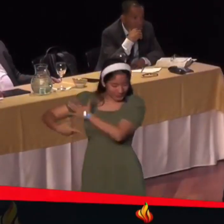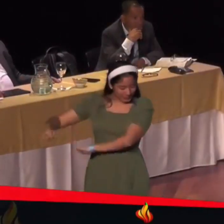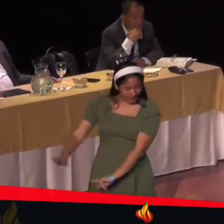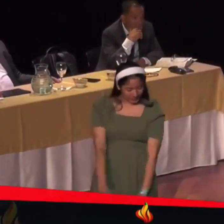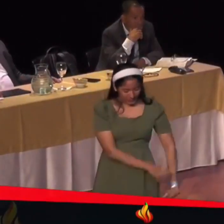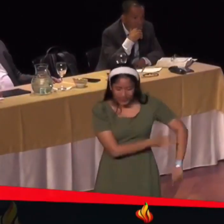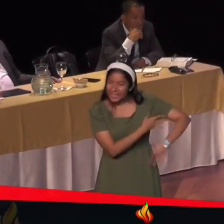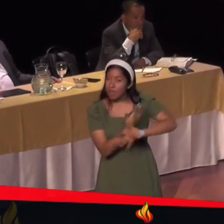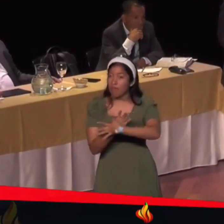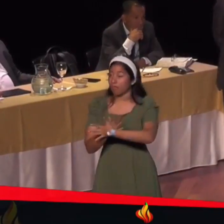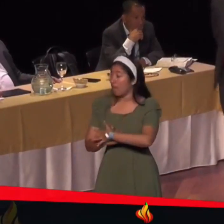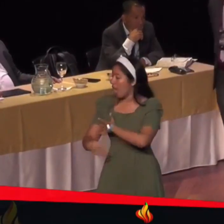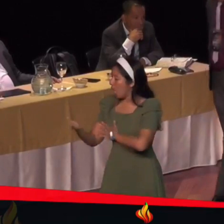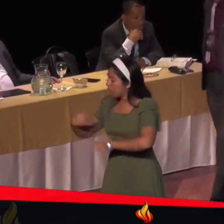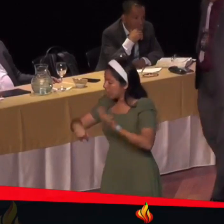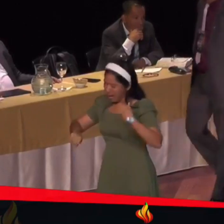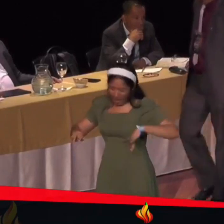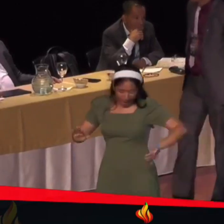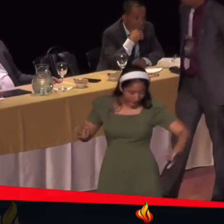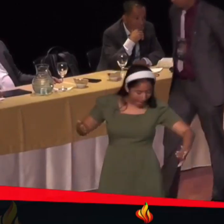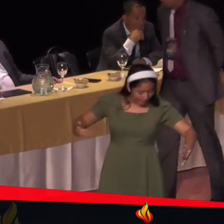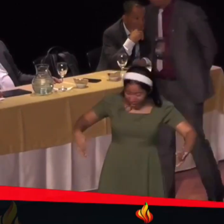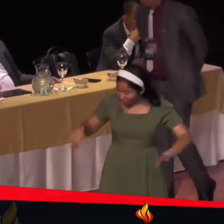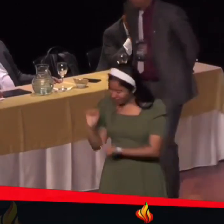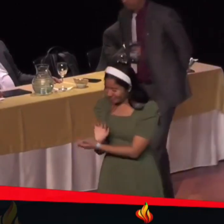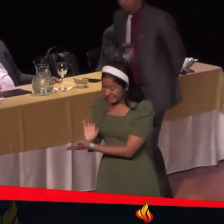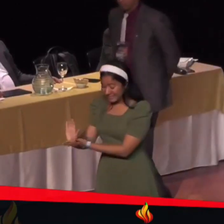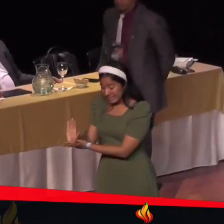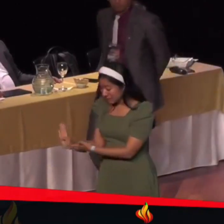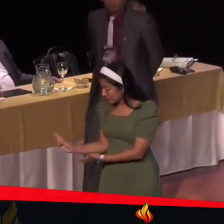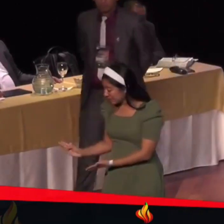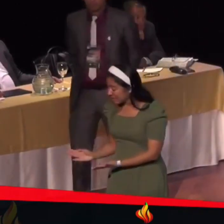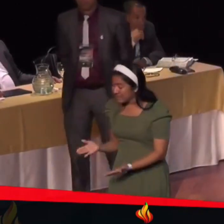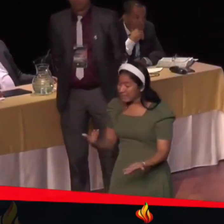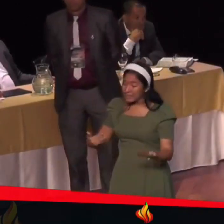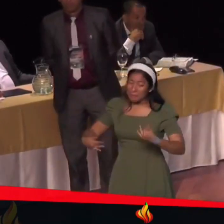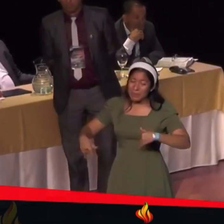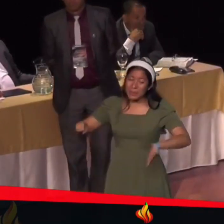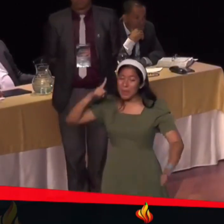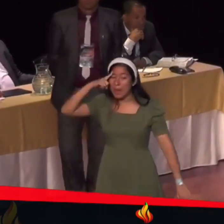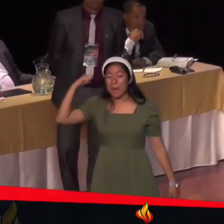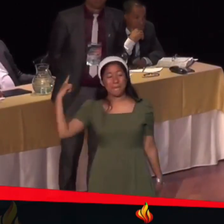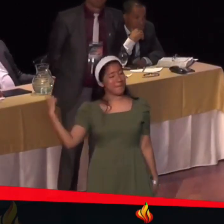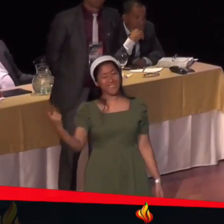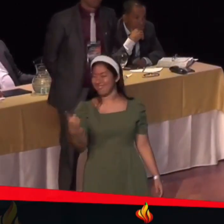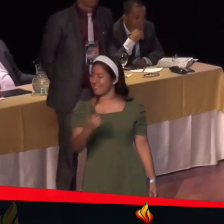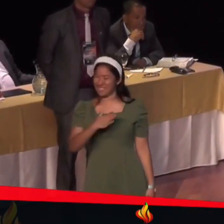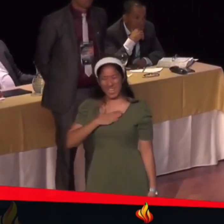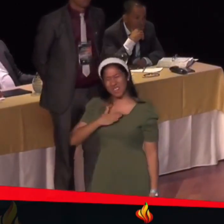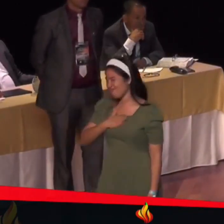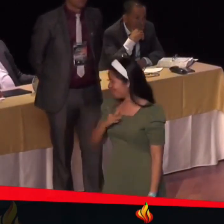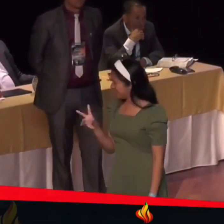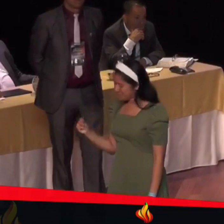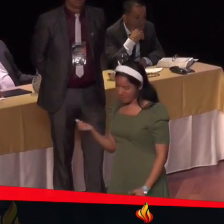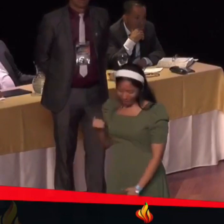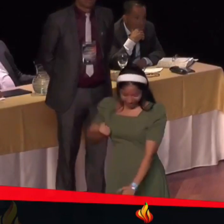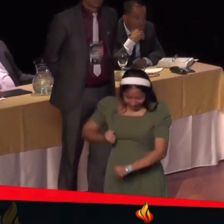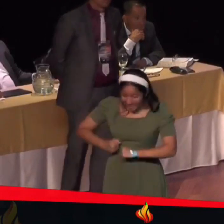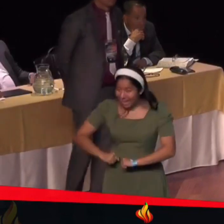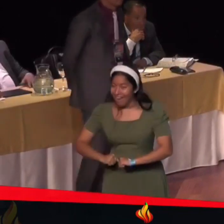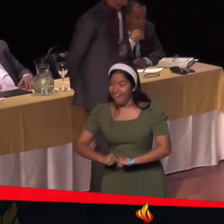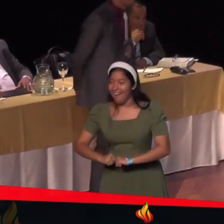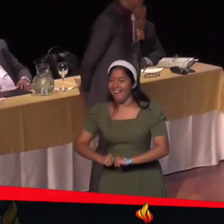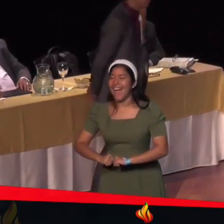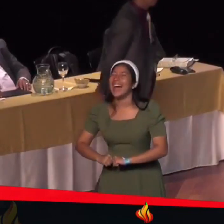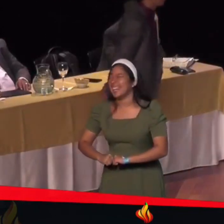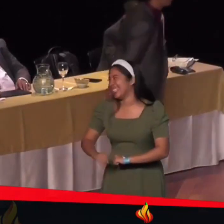Aunque desvaloren mis peces, aunque desvaloren las tortas de harina, mi Dios